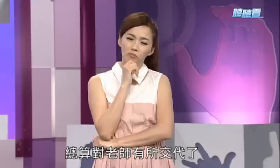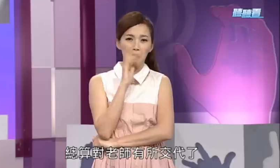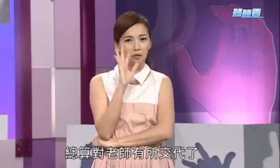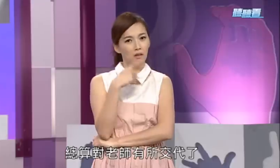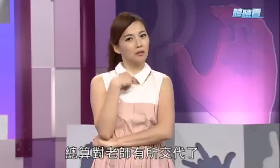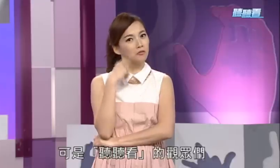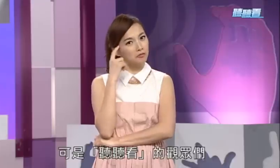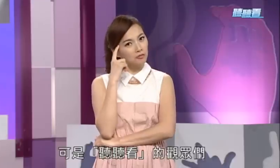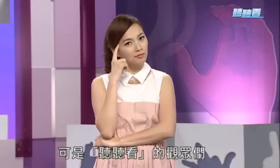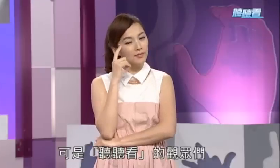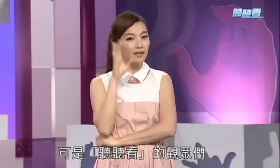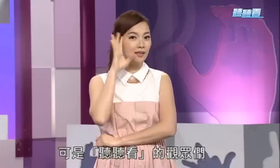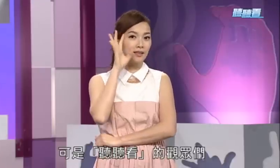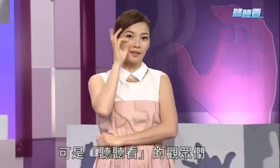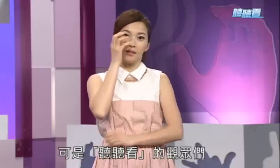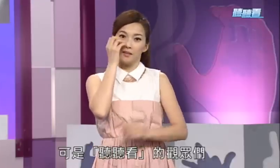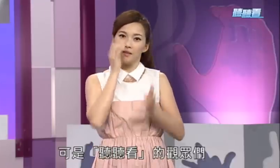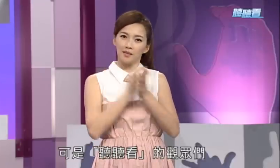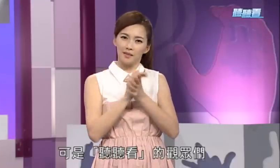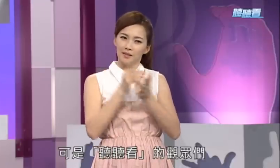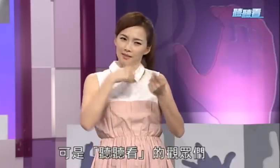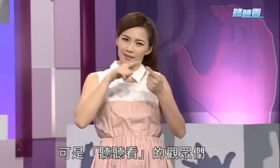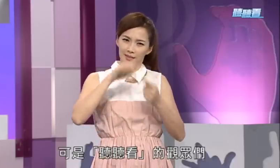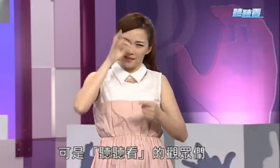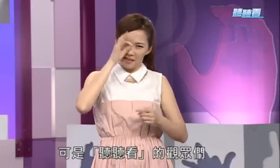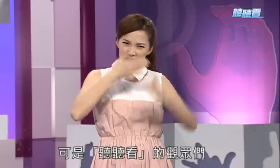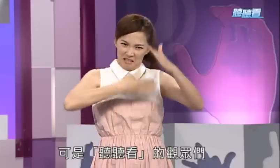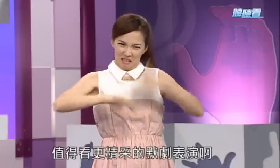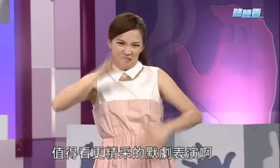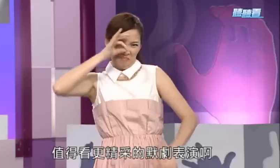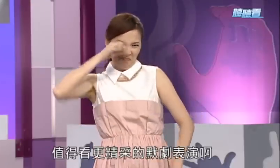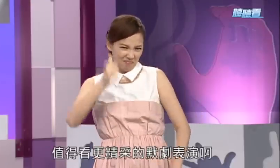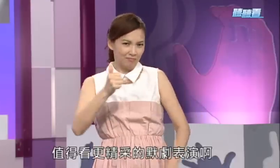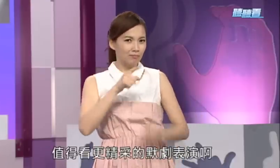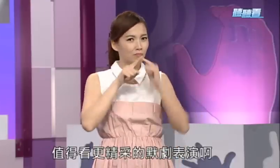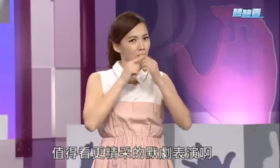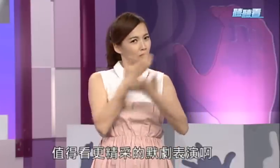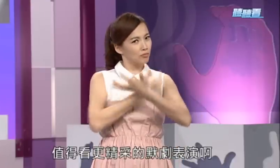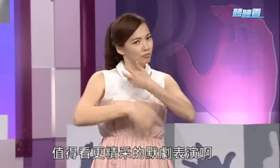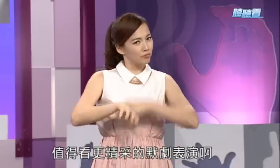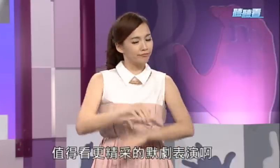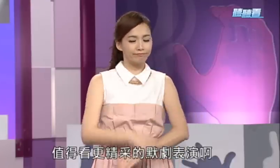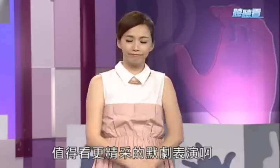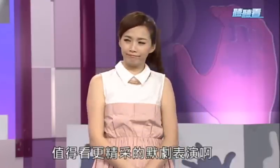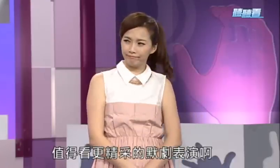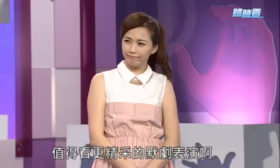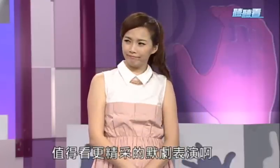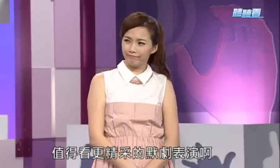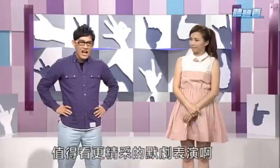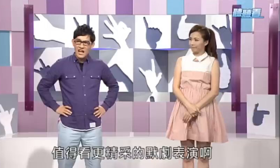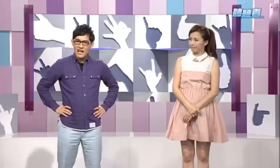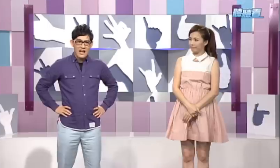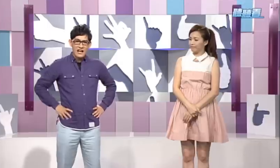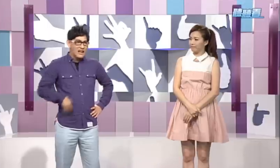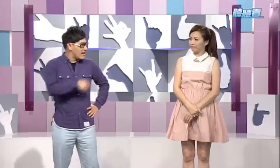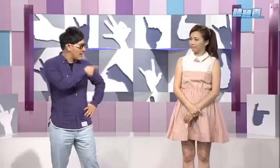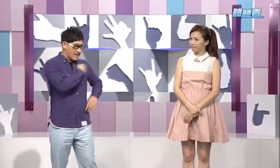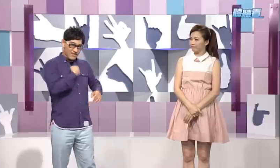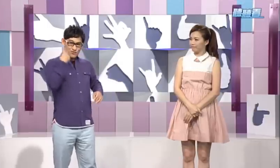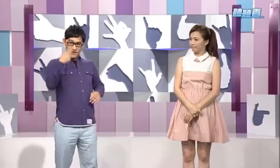了。 可是听听看的观众们值得看更精彩的默剧表演哦。 啊，哎，你